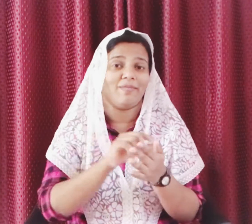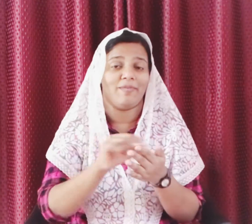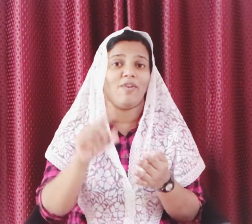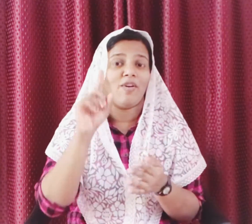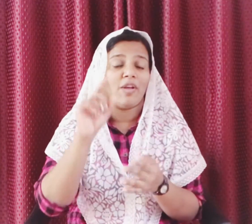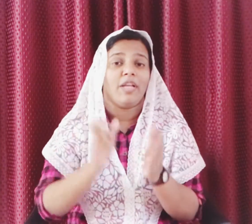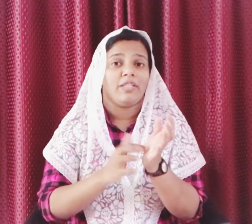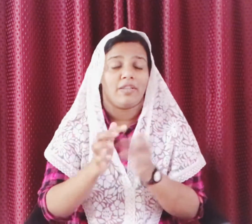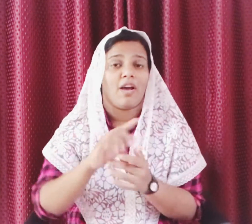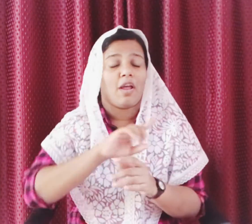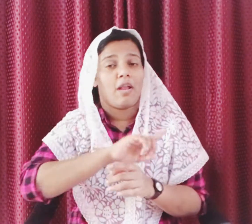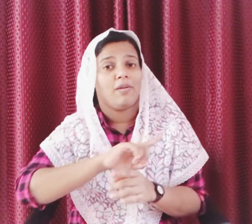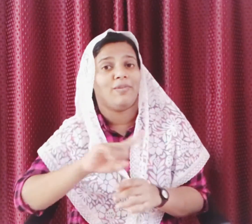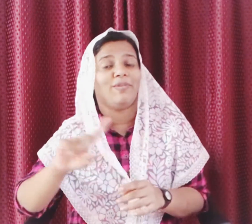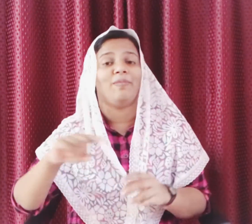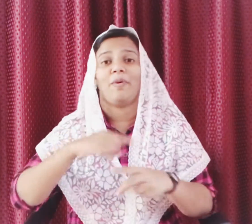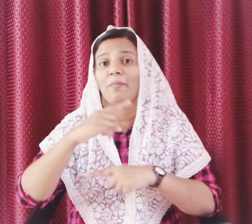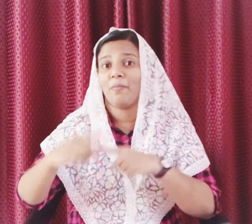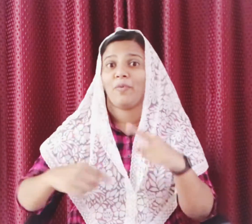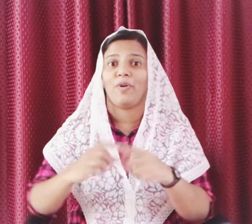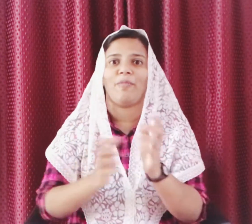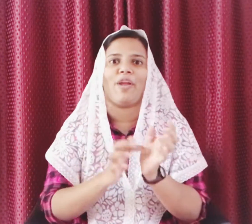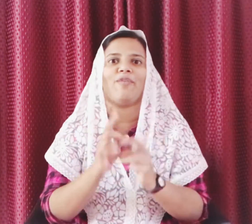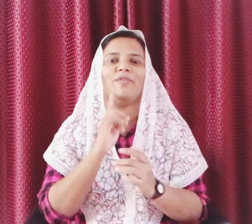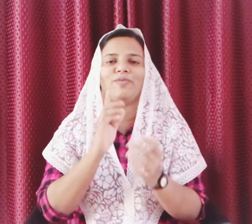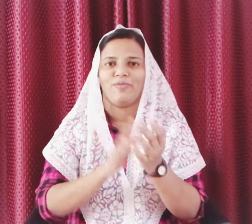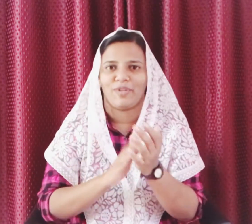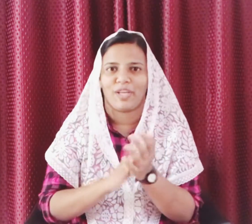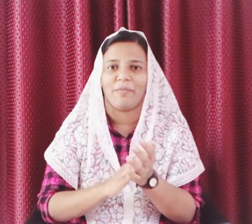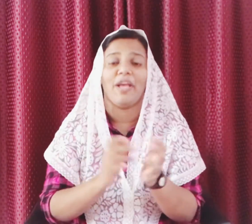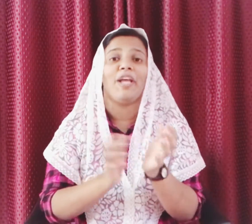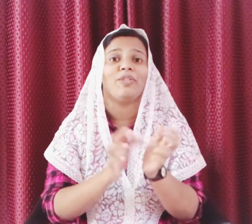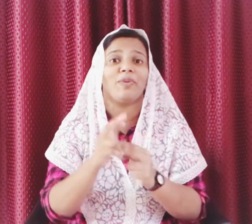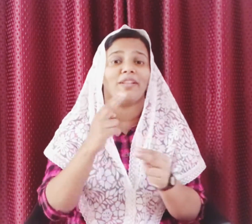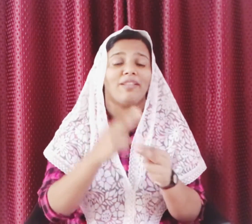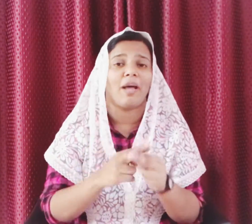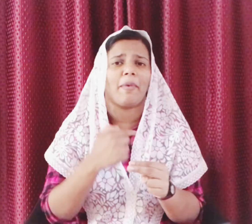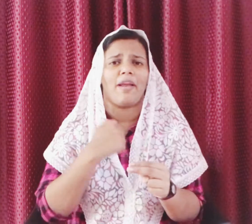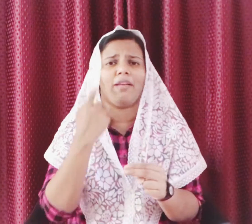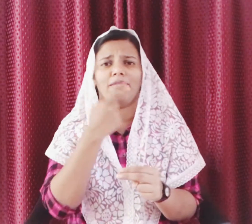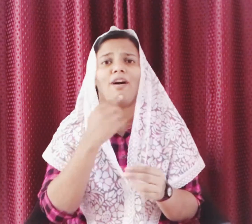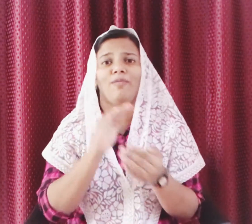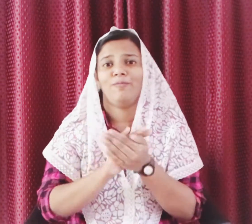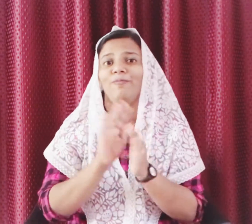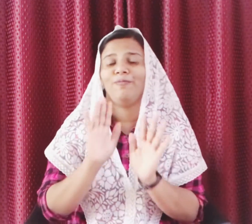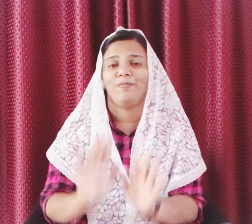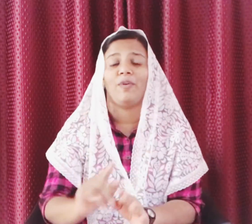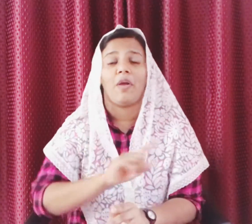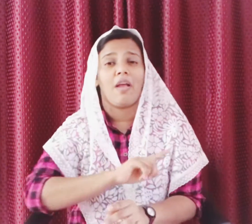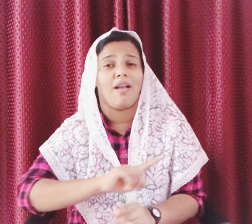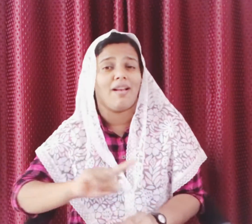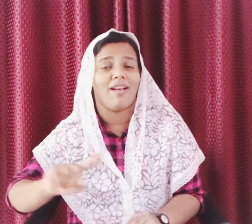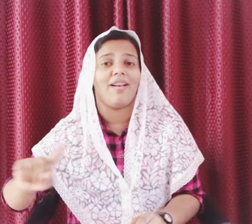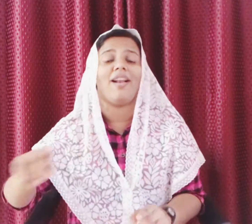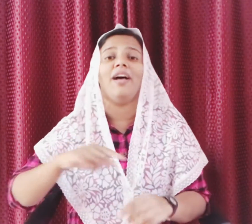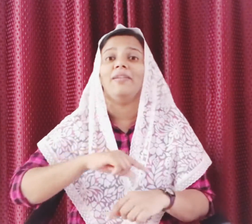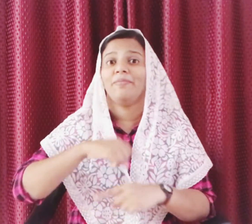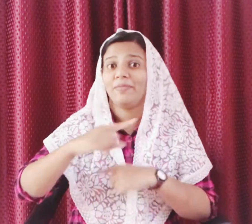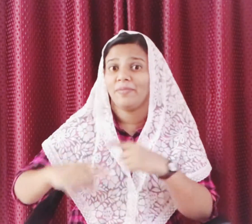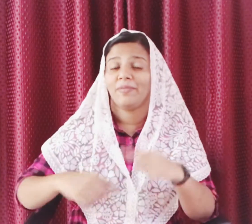ഞാൻ യഹോവ എല്ലാ കാലത്തും വാഴ്ത്തും, അവൻ്റെ സ്തുതി എപ്പോഴും എൻ്റെ നാവിന്മേലിരിക്കും. ഞാൻ യഹോവയെ എല്ലാ കാലത്തും വാഴ്ത്തും,